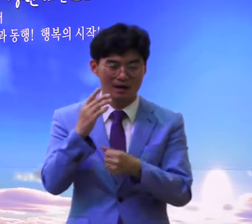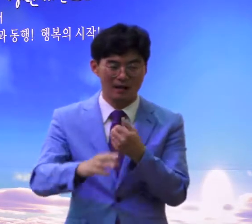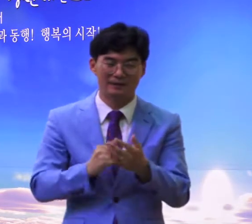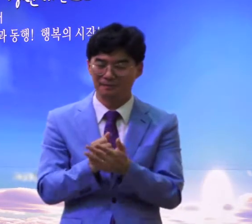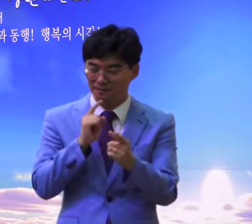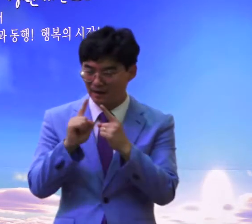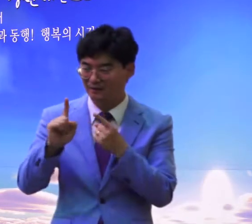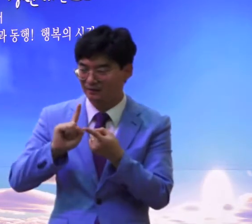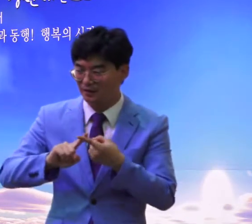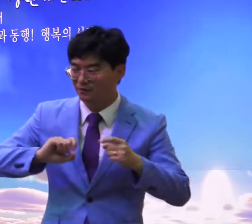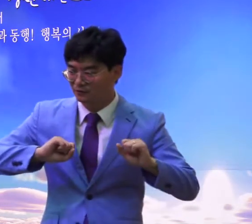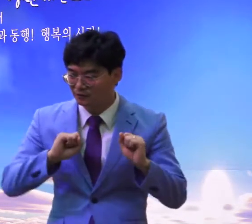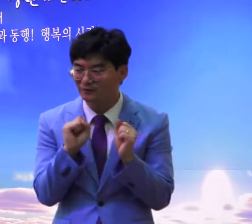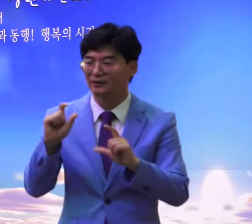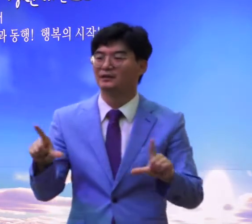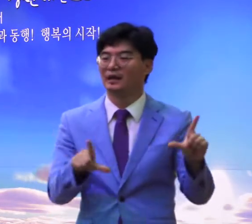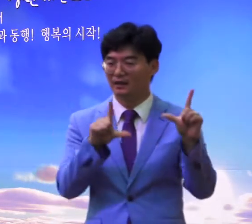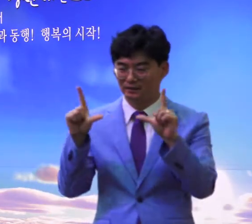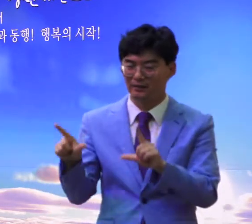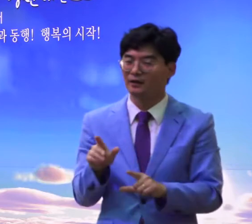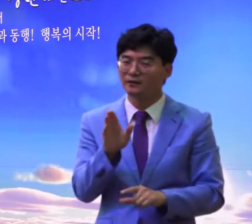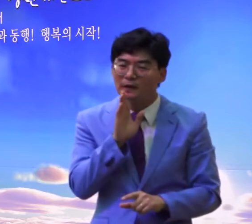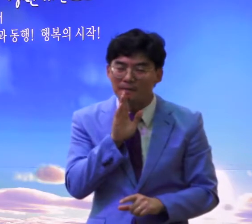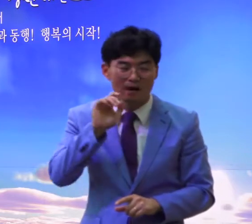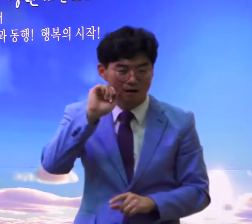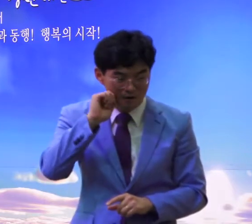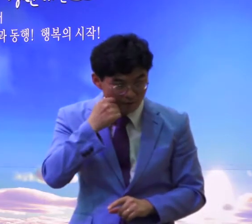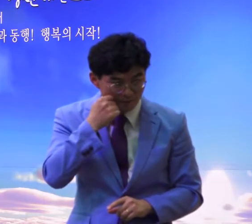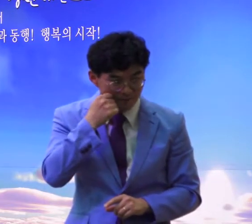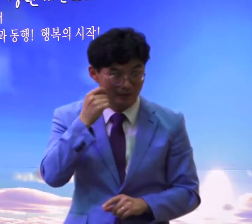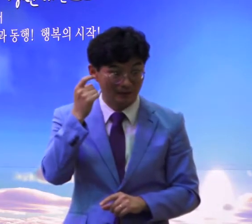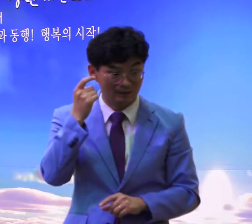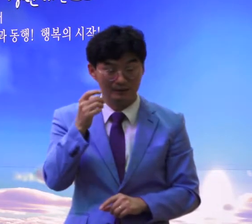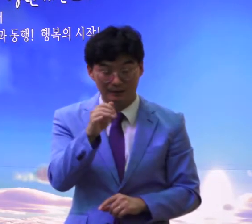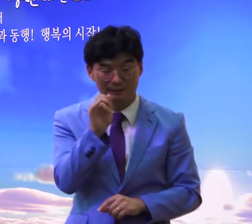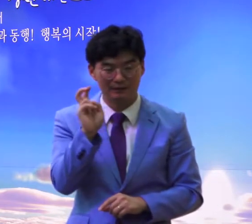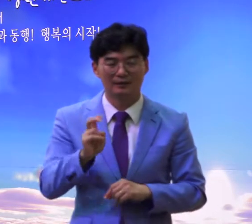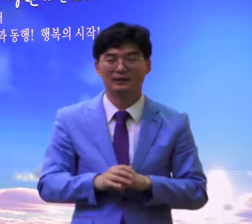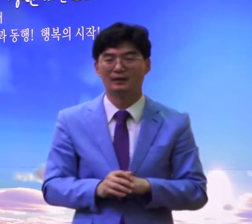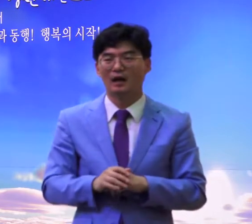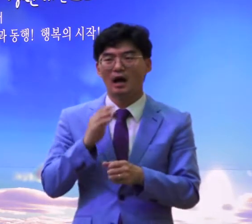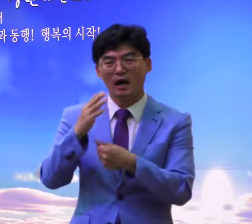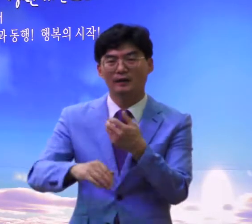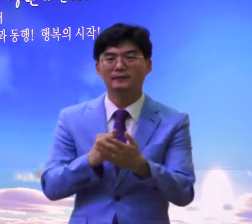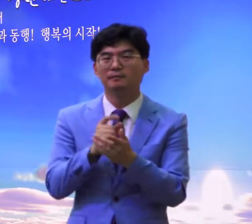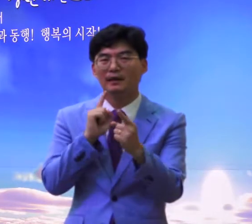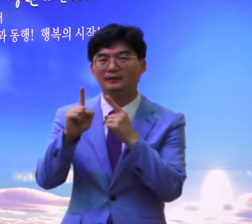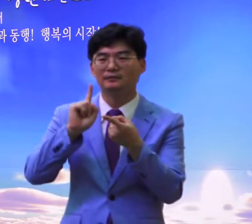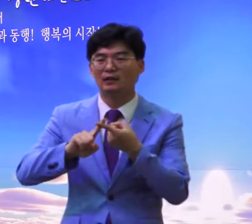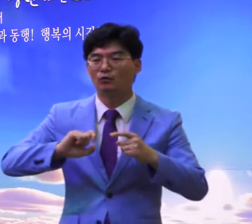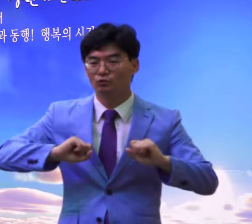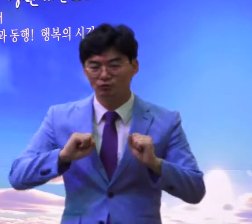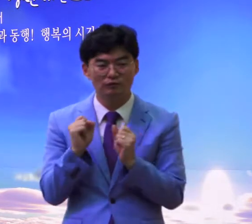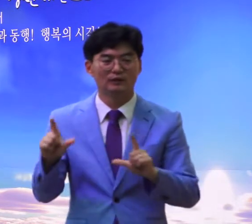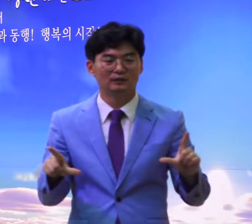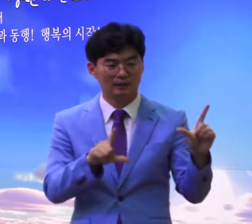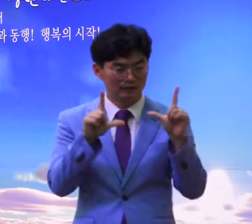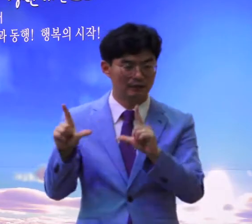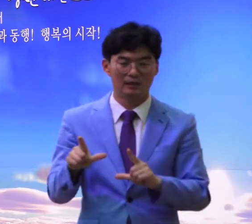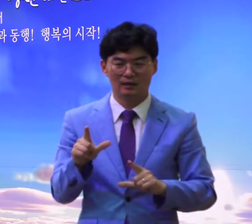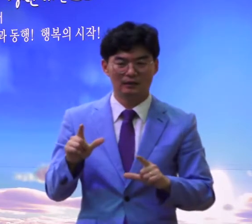어려운 것이라고 생각하는 경향이 있습니다. 그러다 보니까 말씀대로 살아가는 것, 말씀대로 순종하는